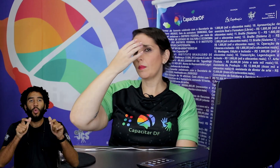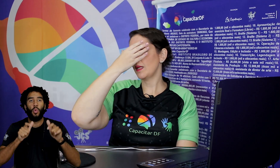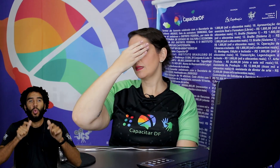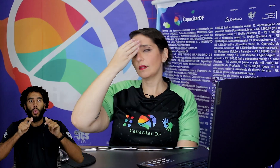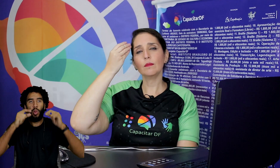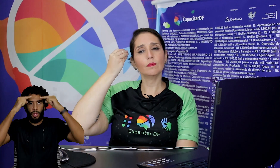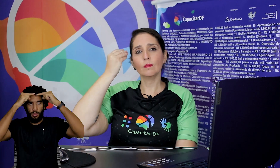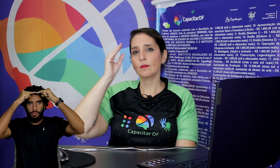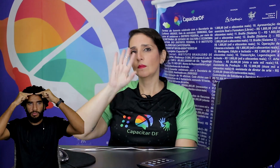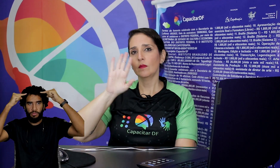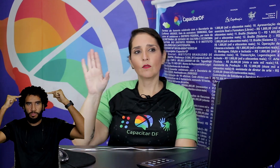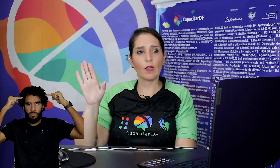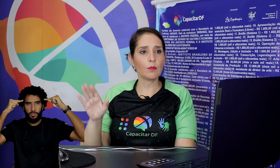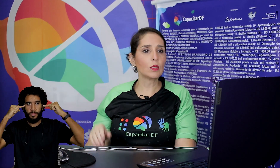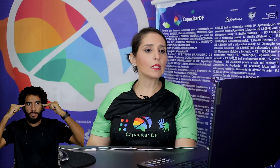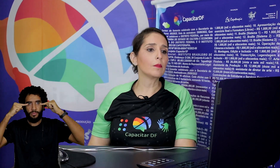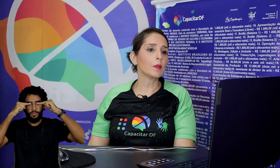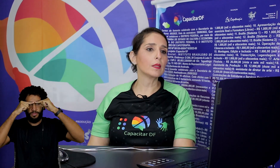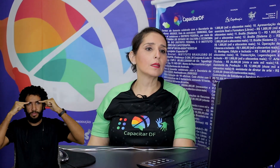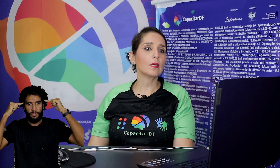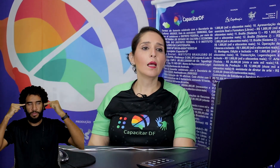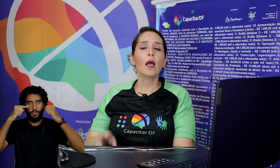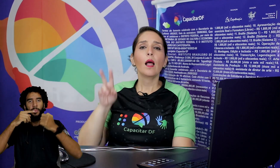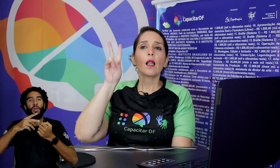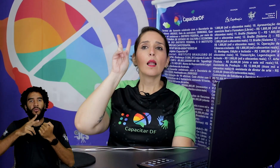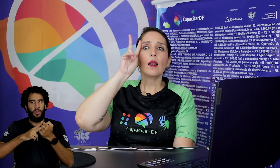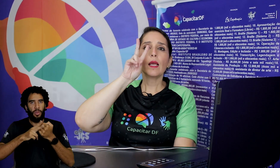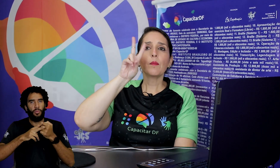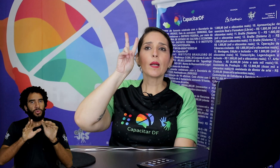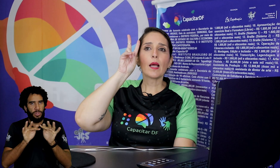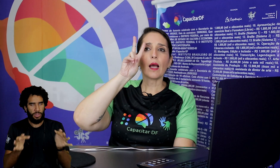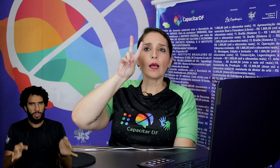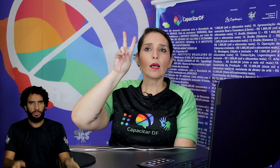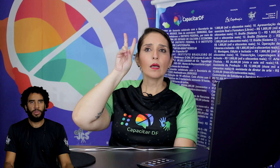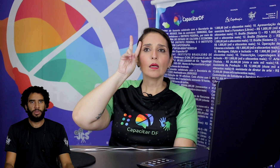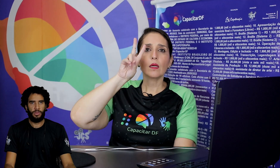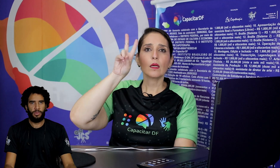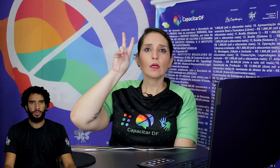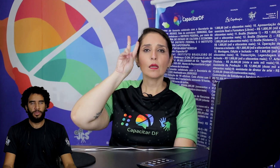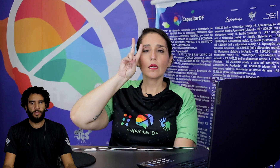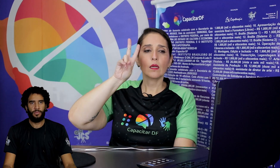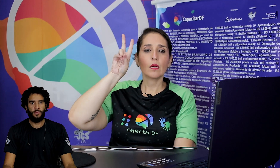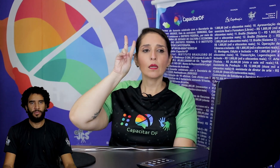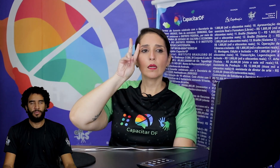articulação, cabeça. Verbo simples. Lembrar.